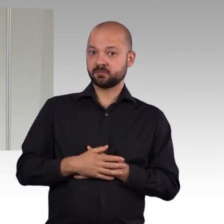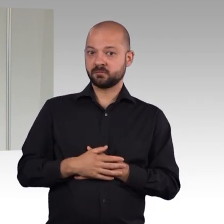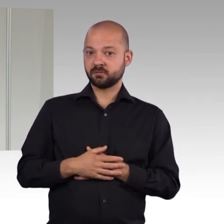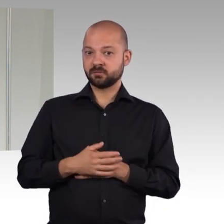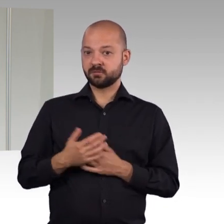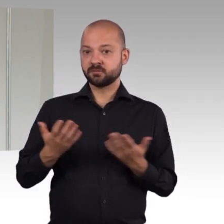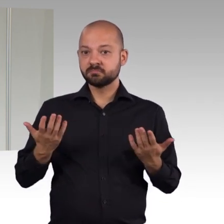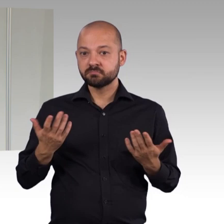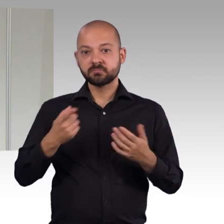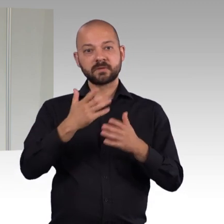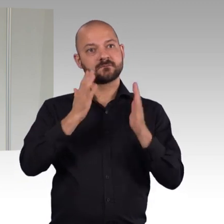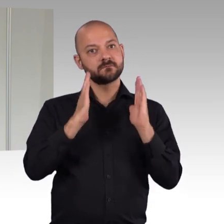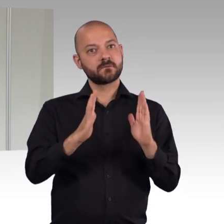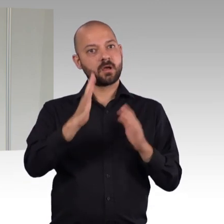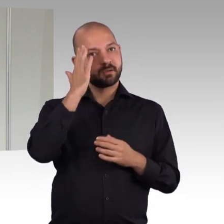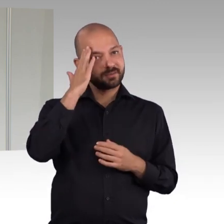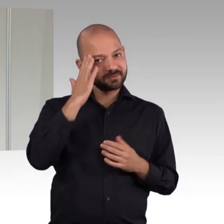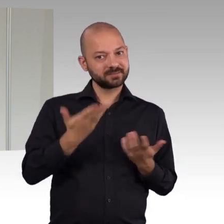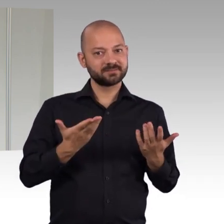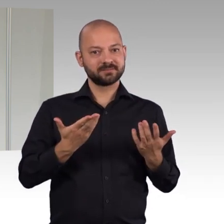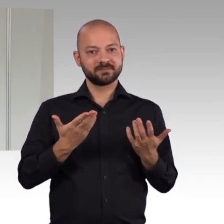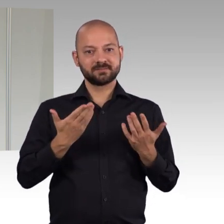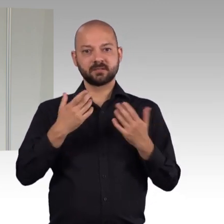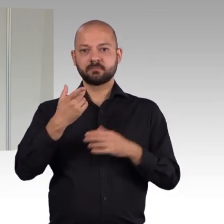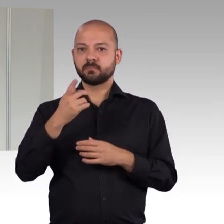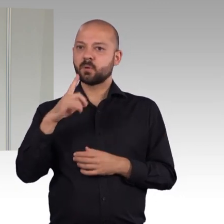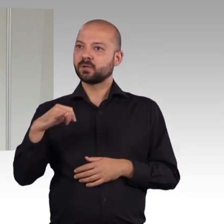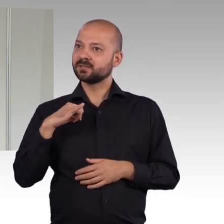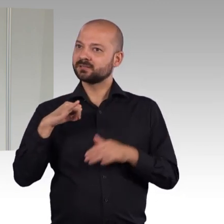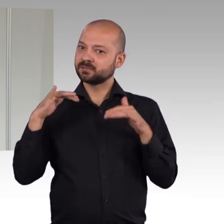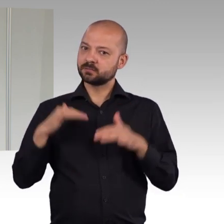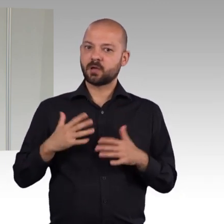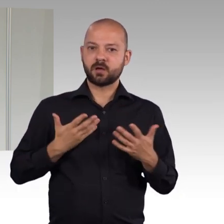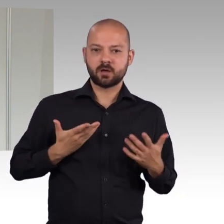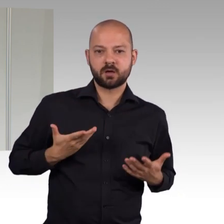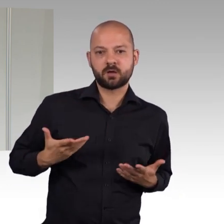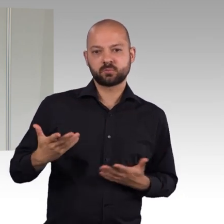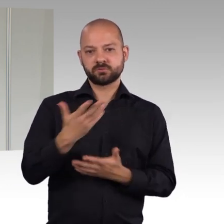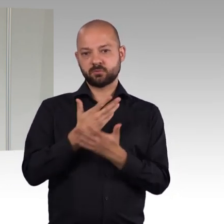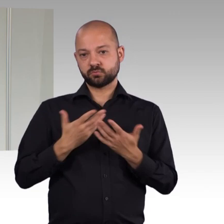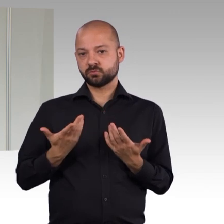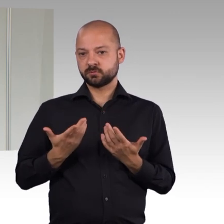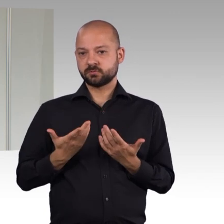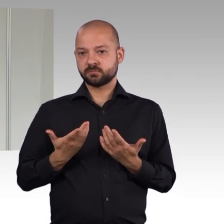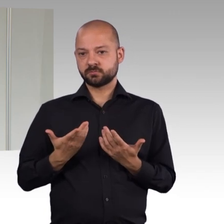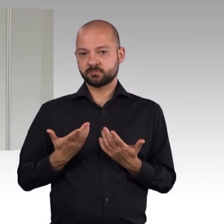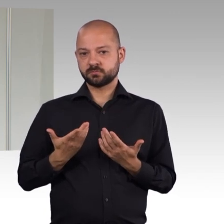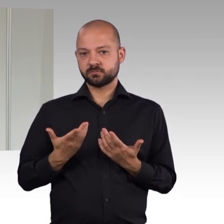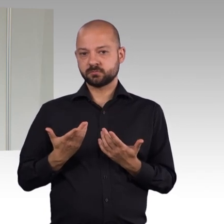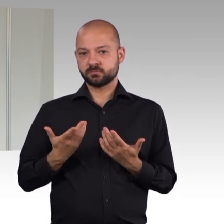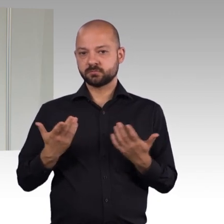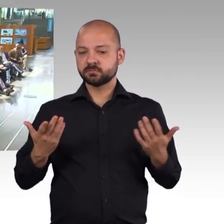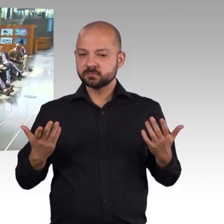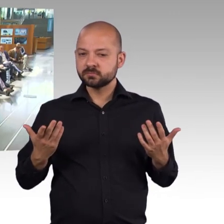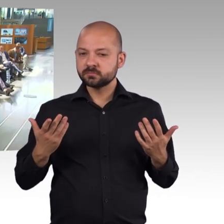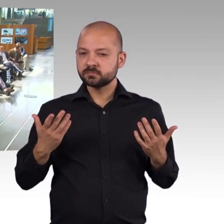wie diesem Mann, der aufruft zu einem Putsch in der Bundeswehr, gemeinsame Sache machen, sind Sie außerhalb des